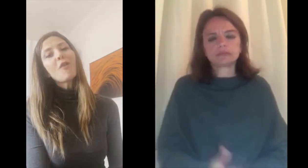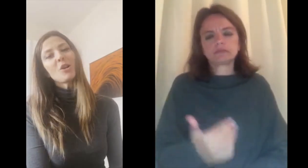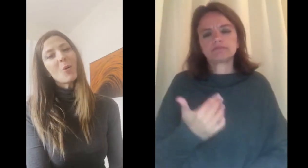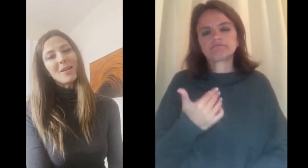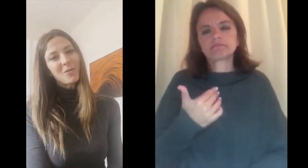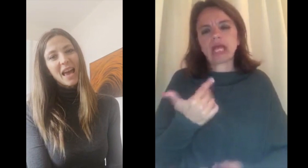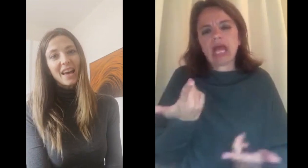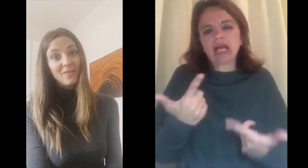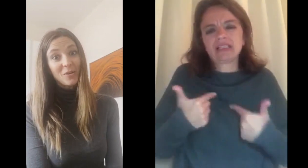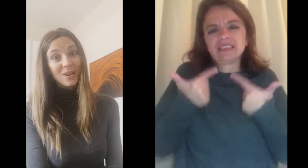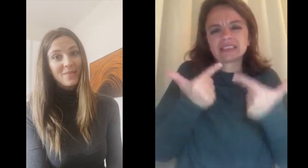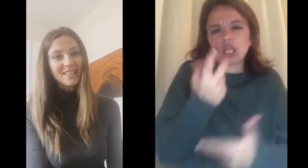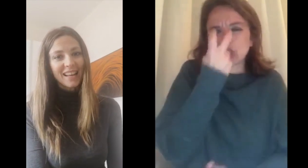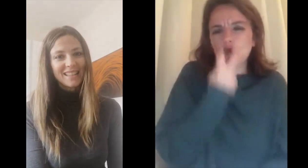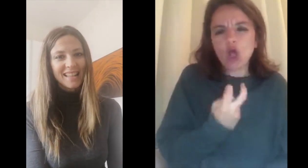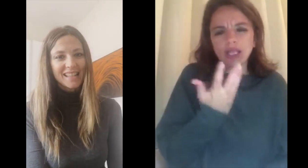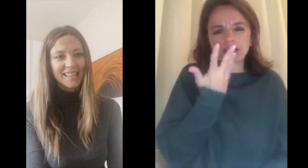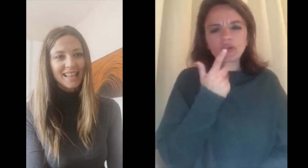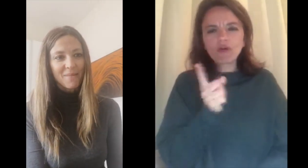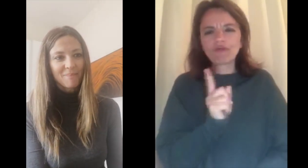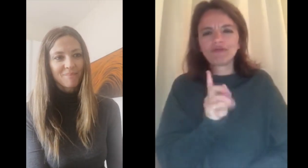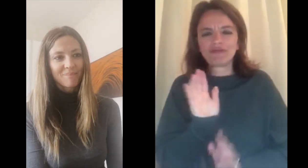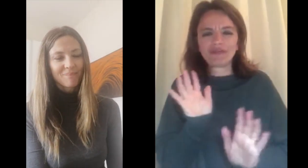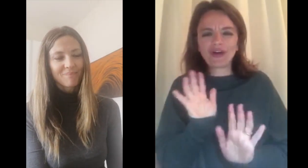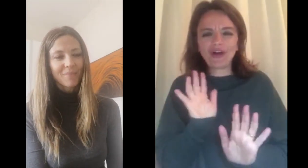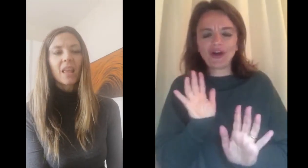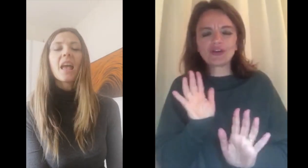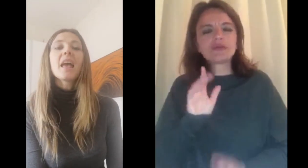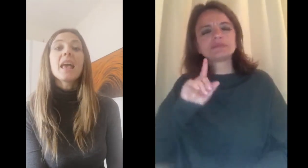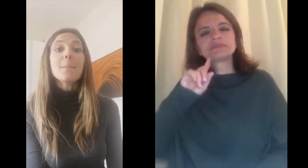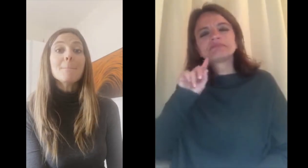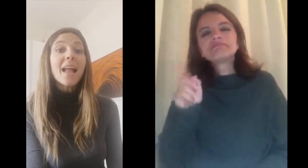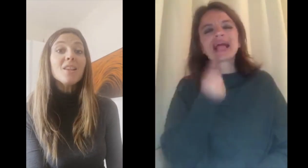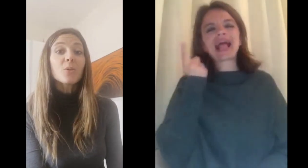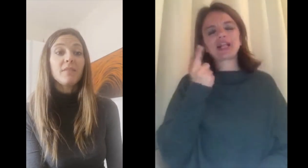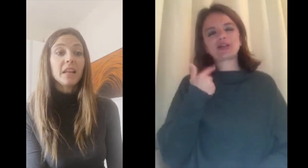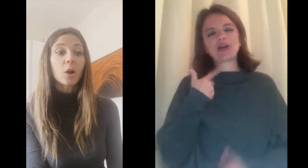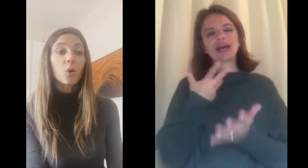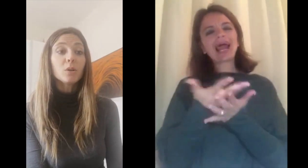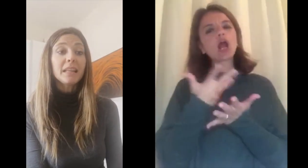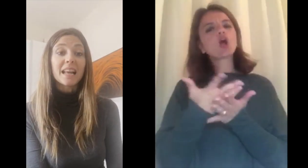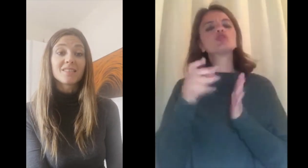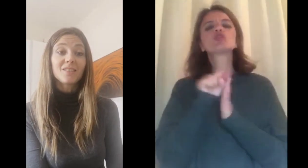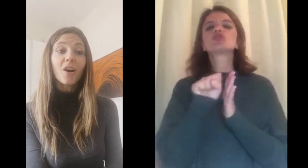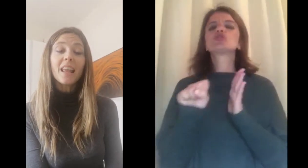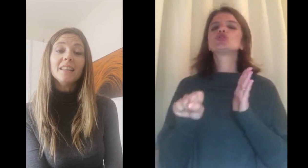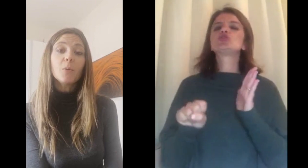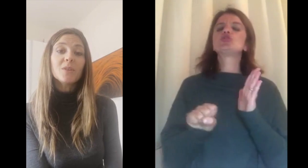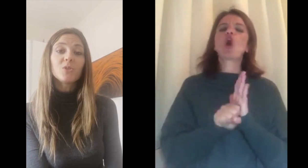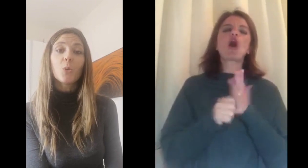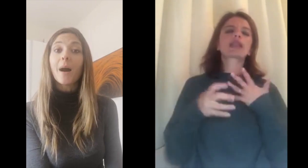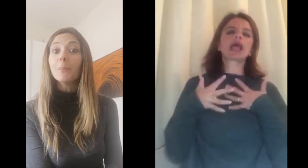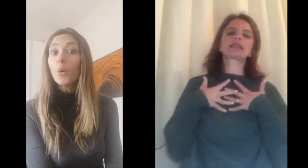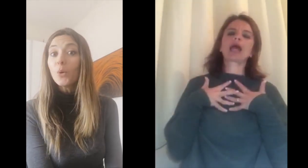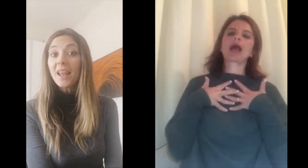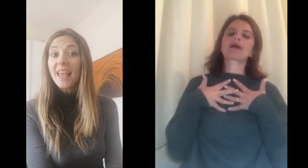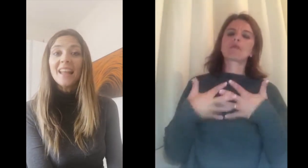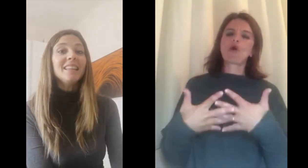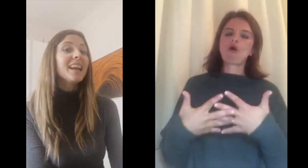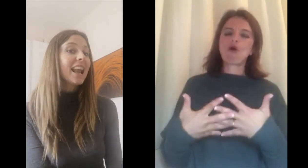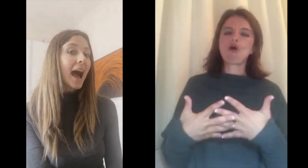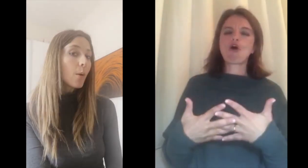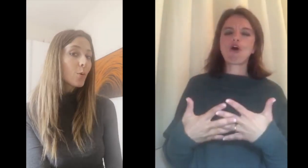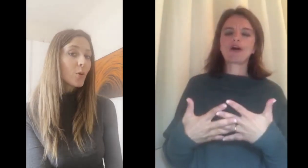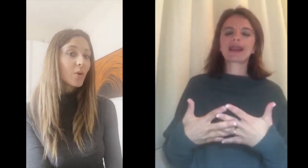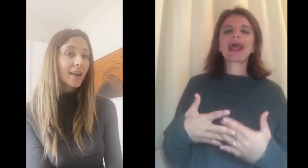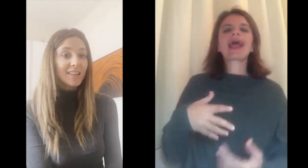Ma non voglio annoiarvi con le mie tristezze. È meglio che vi racconti la storia di questo amore